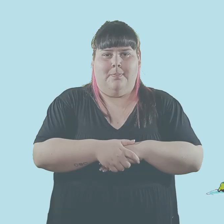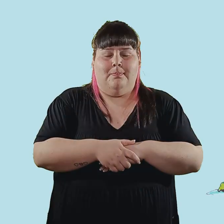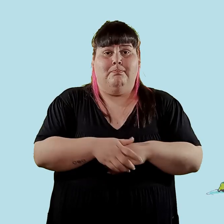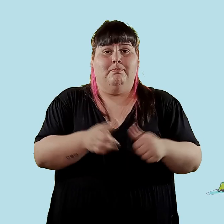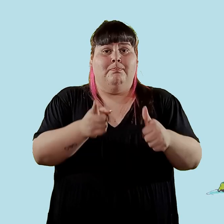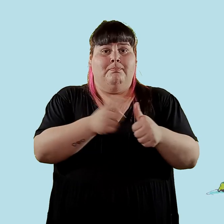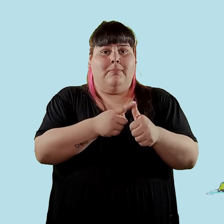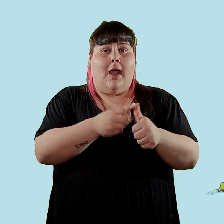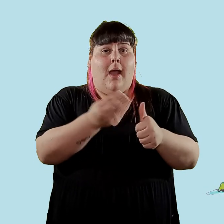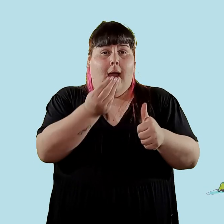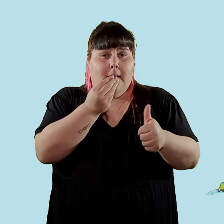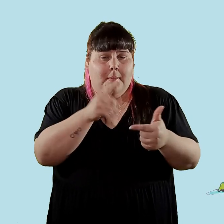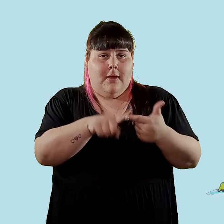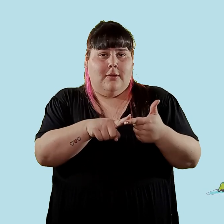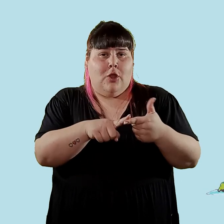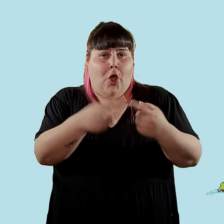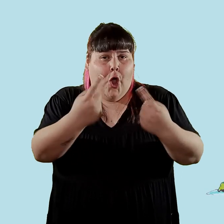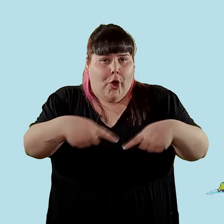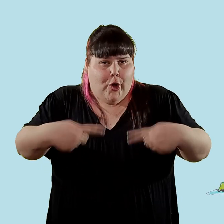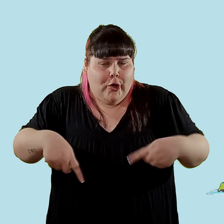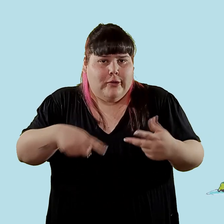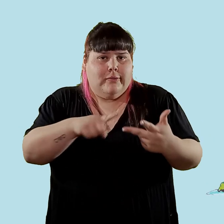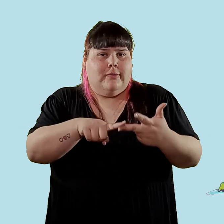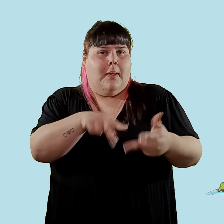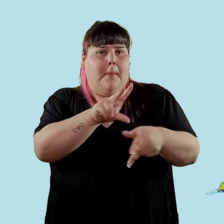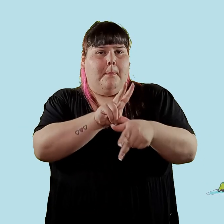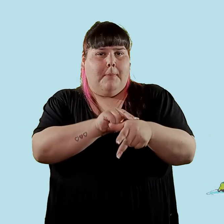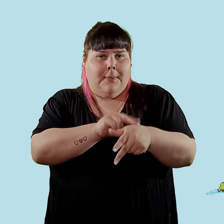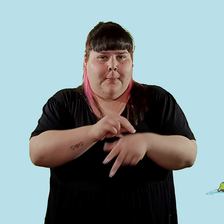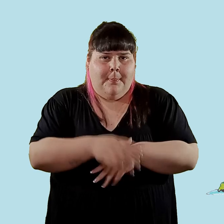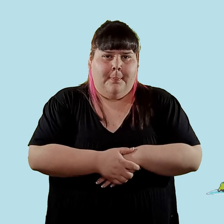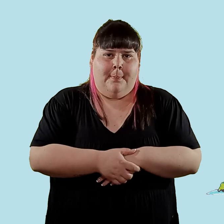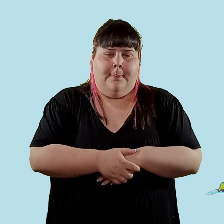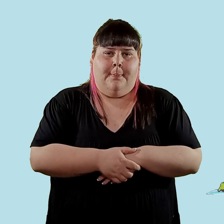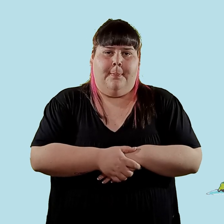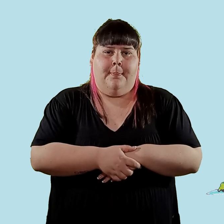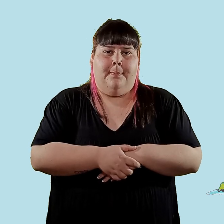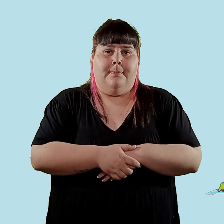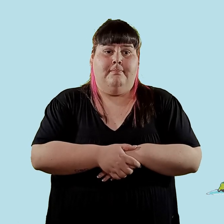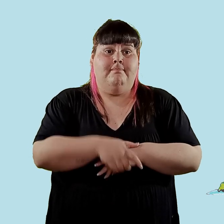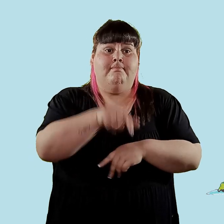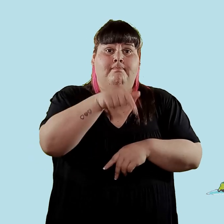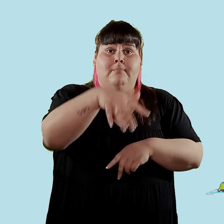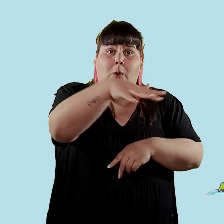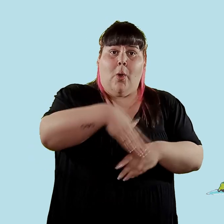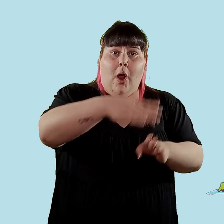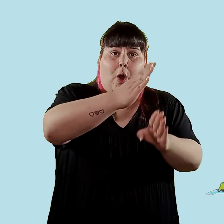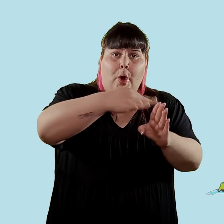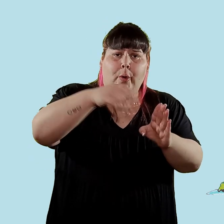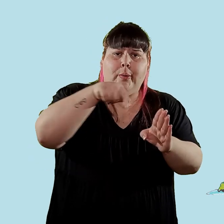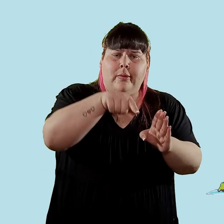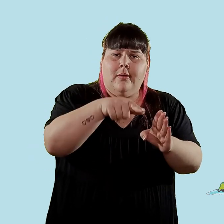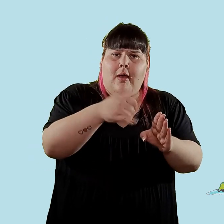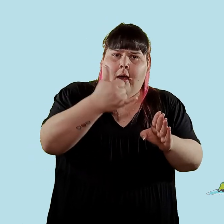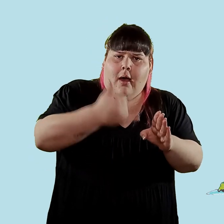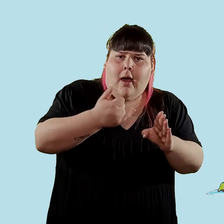provisión de alimentos, materiales y medicina. Los humedales generan gran variedad de productos